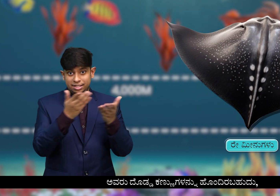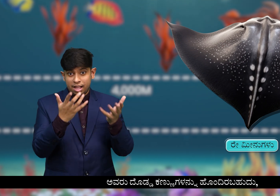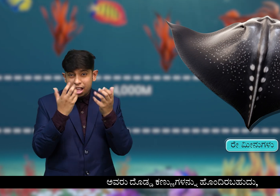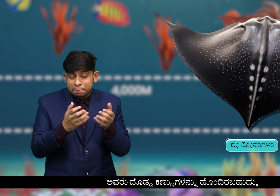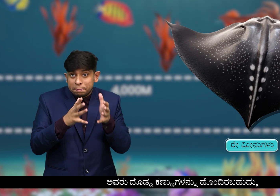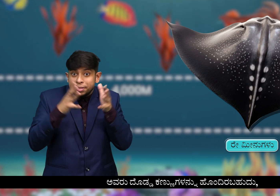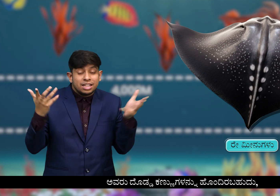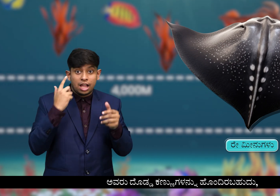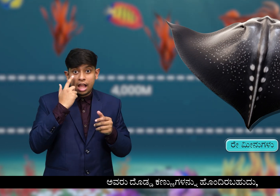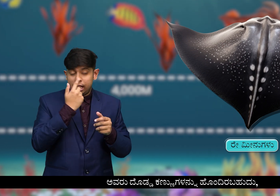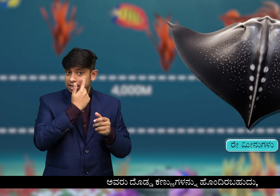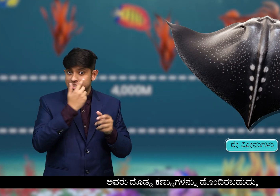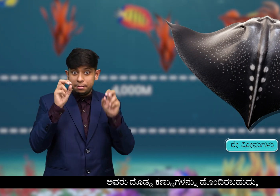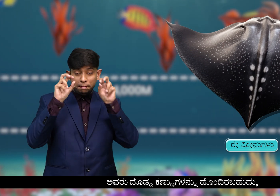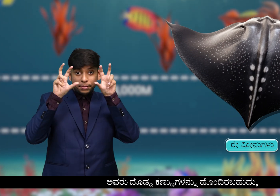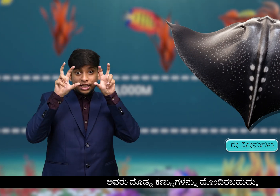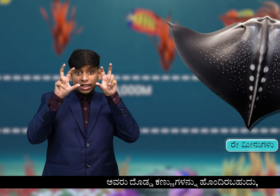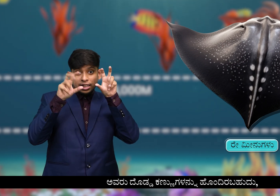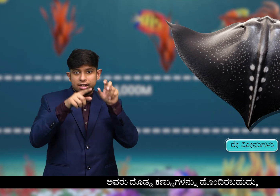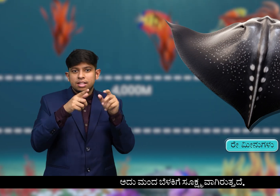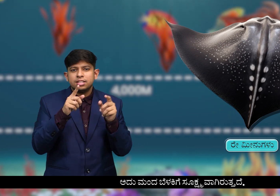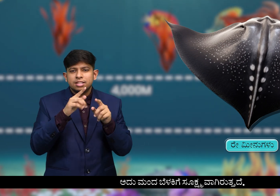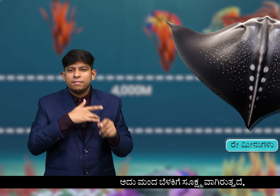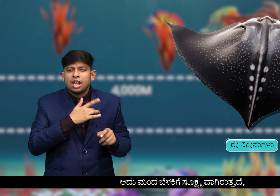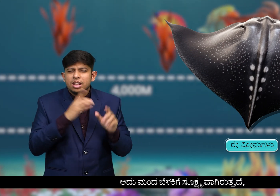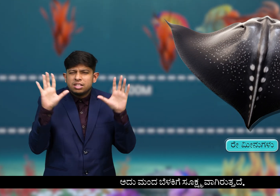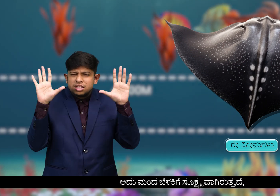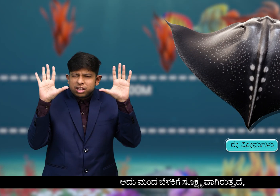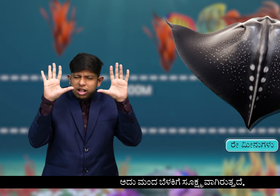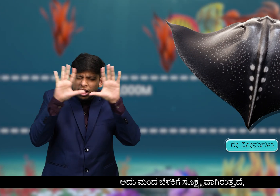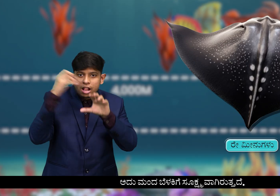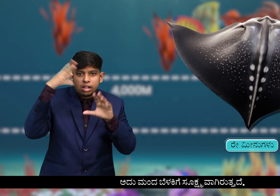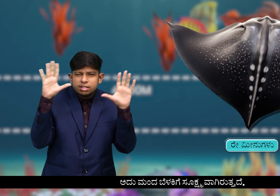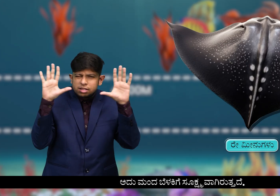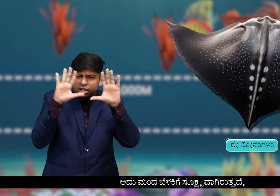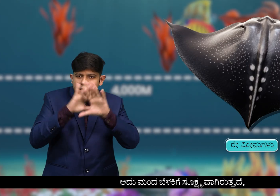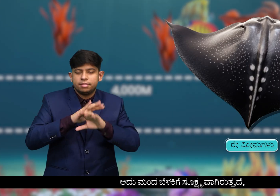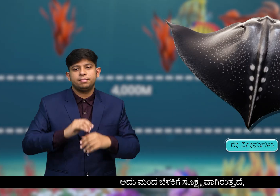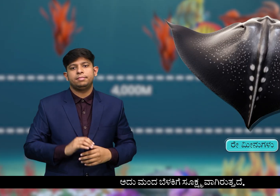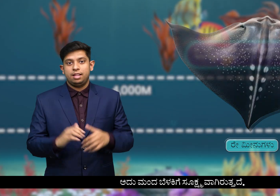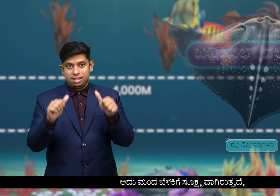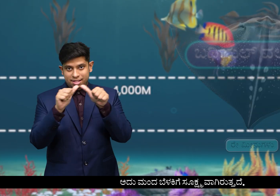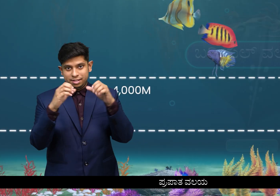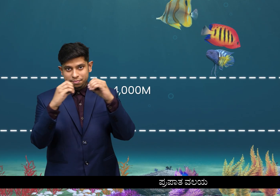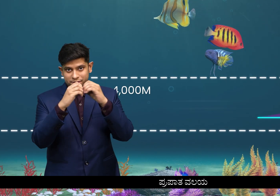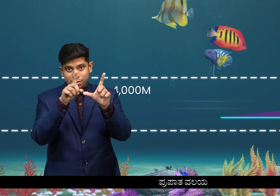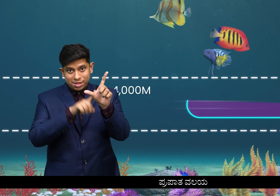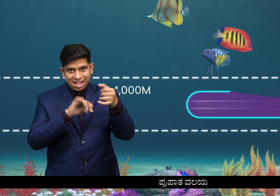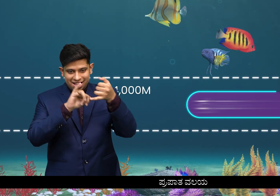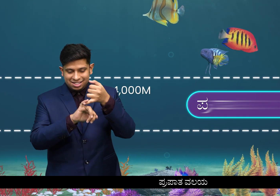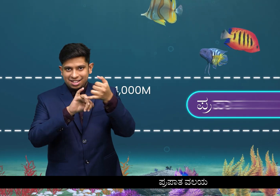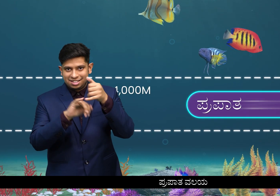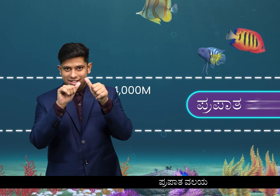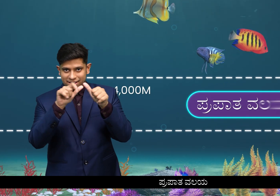ಅವರು ದೊಡ್ಡ ಹಣ್ಣುಗಳನ್ನು ಹೊಂದಿರಬಹುದು. ಅದು ಮಂದ ಬೆಳಕಿಗೆ ಸೂಕ್ಷ್ಮವಾಗಿರುತ್ತದೆ. ಪ್ರಪಾತ